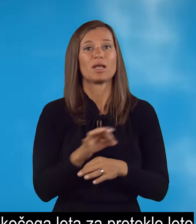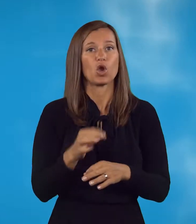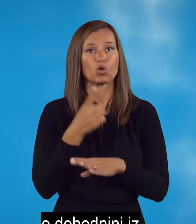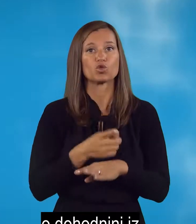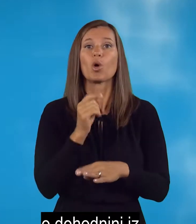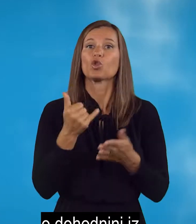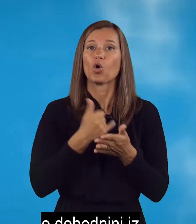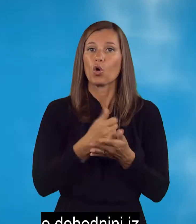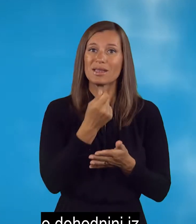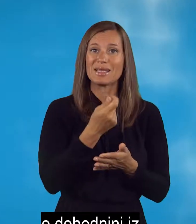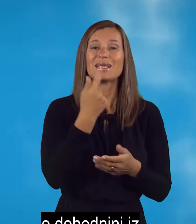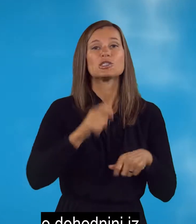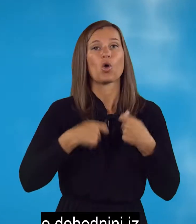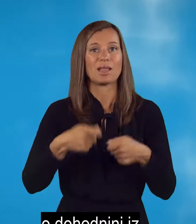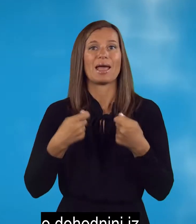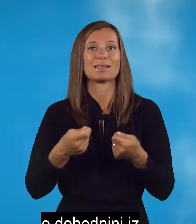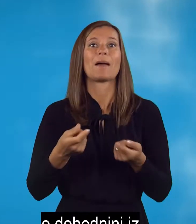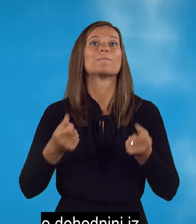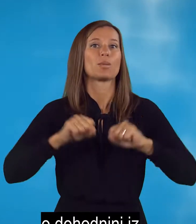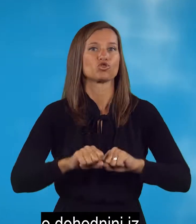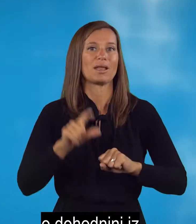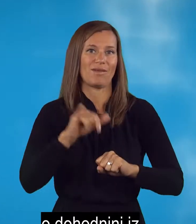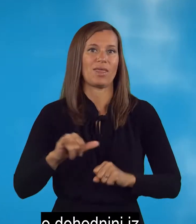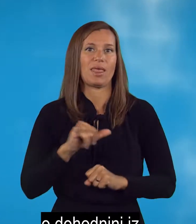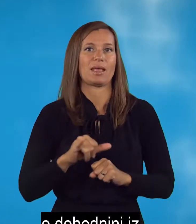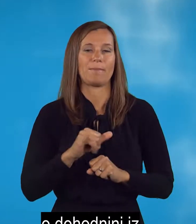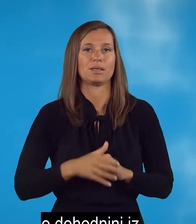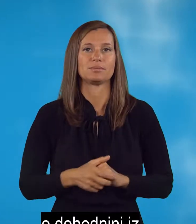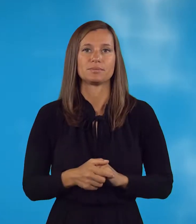o dohodnini iz oddajanja premoženja v najem.